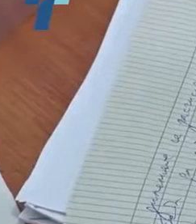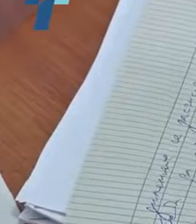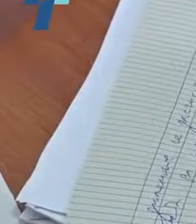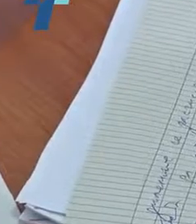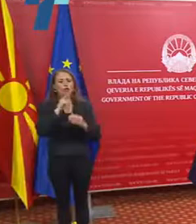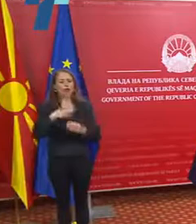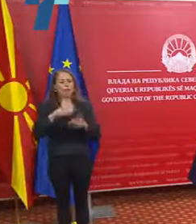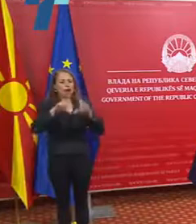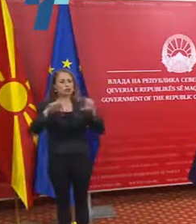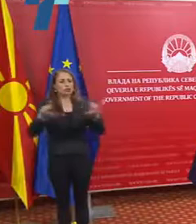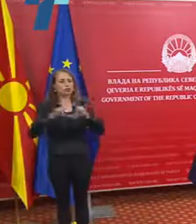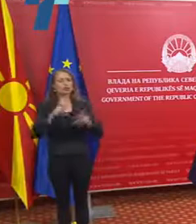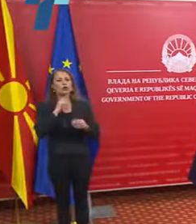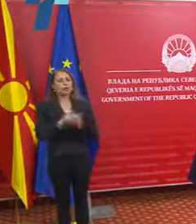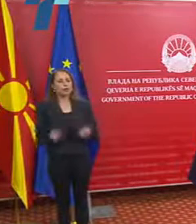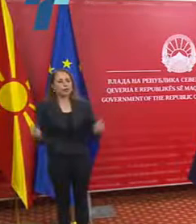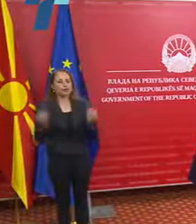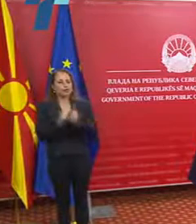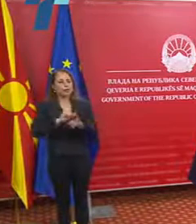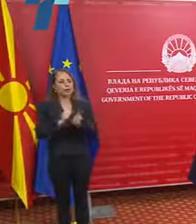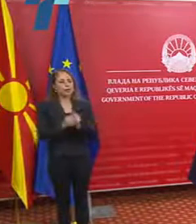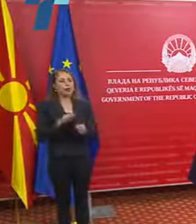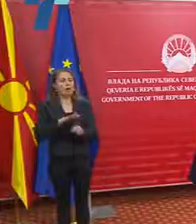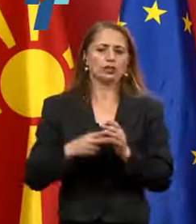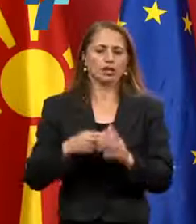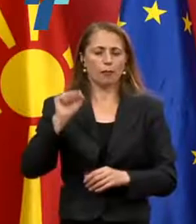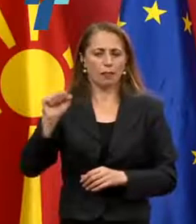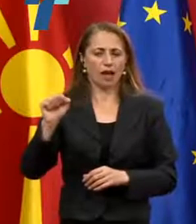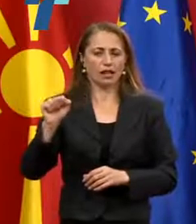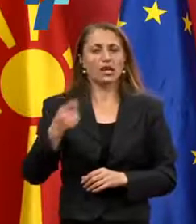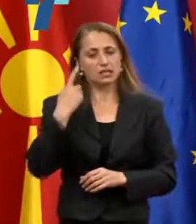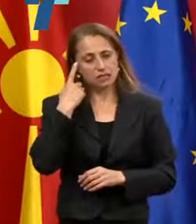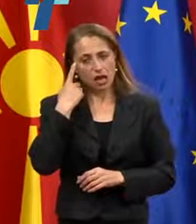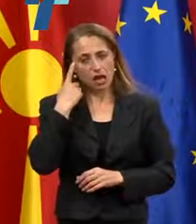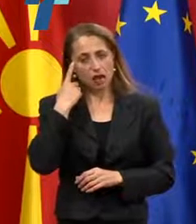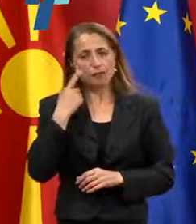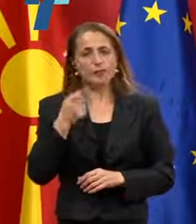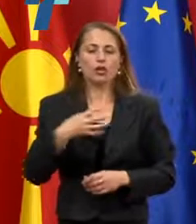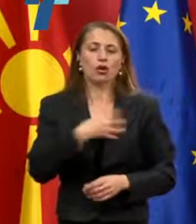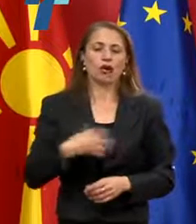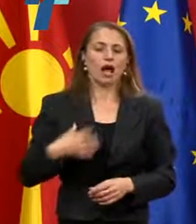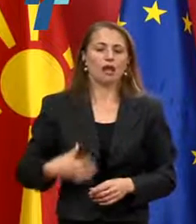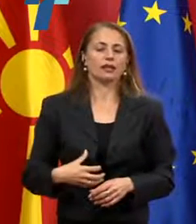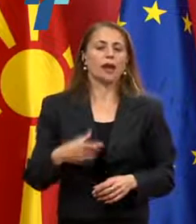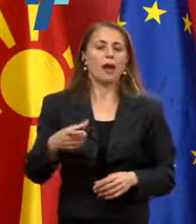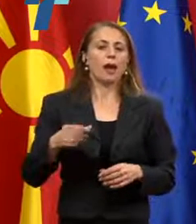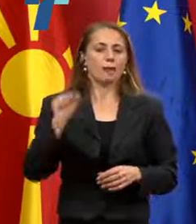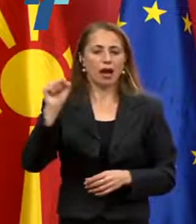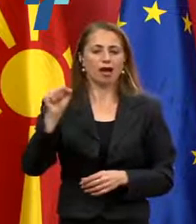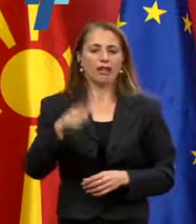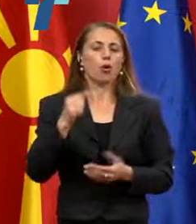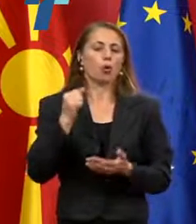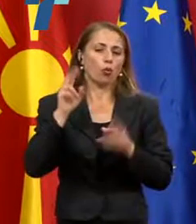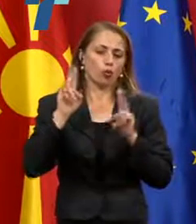кај премиерот Заев, иако смета дека има добри компетенции. Знам и органите на партијата утврдија дека